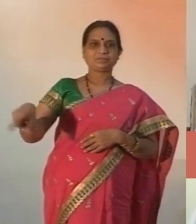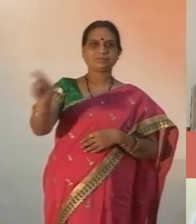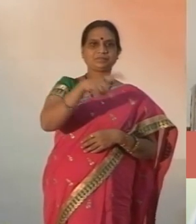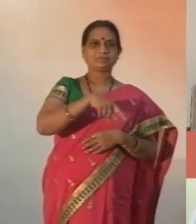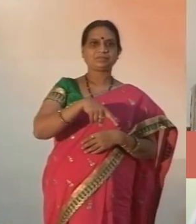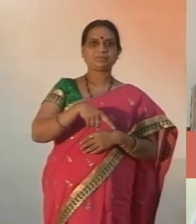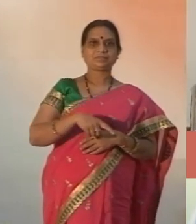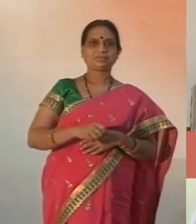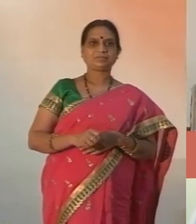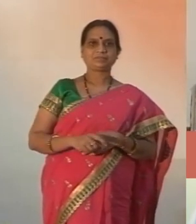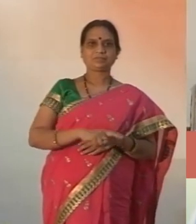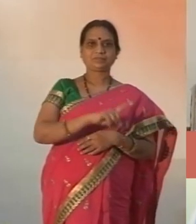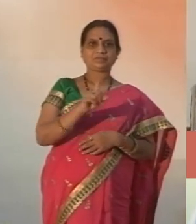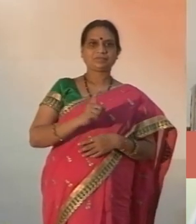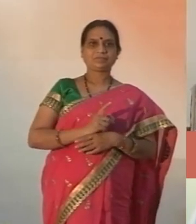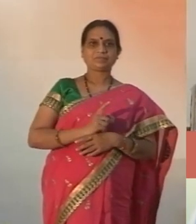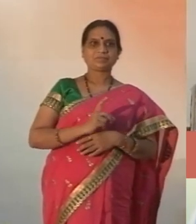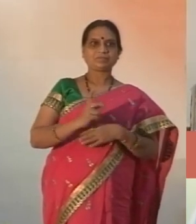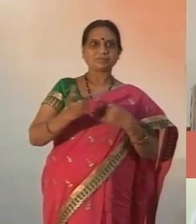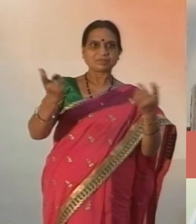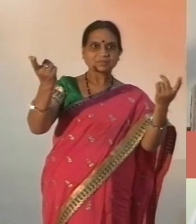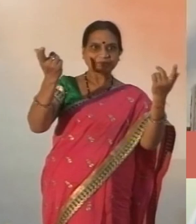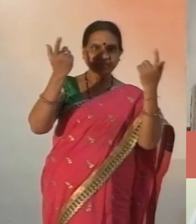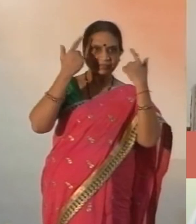एक प्रेरणा देने वाला बन जाता है।